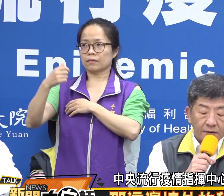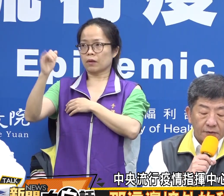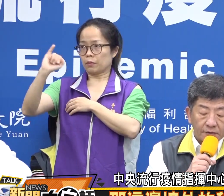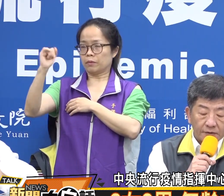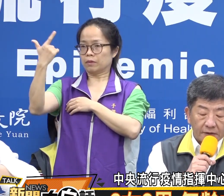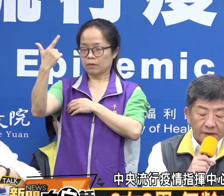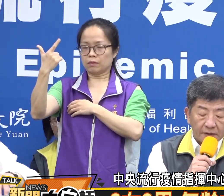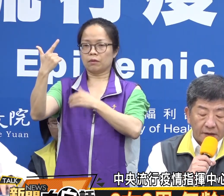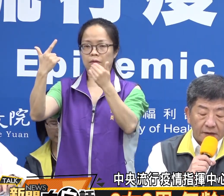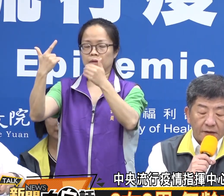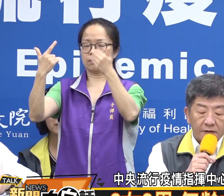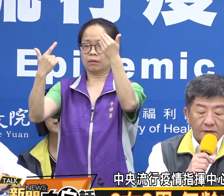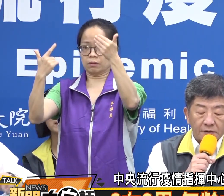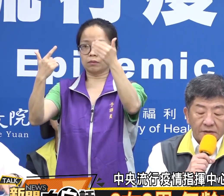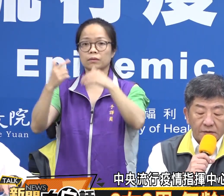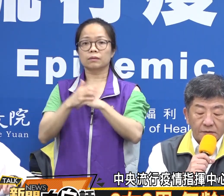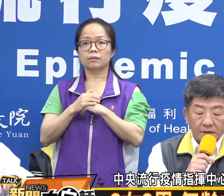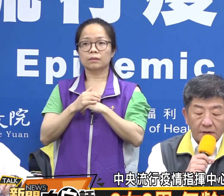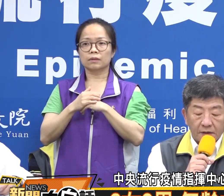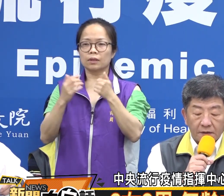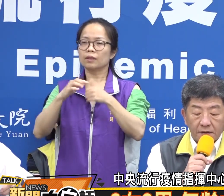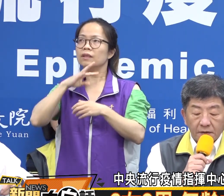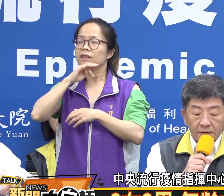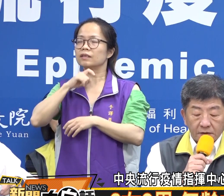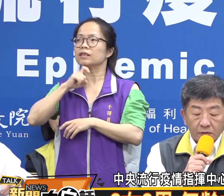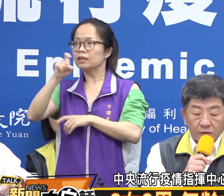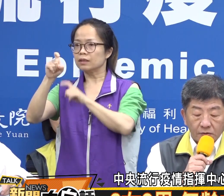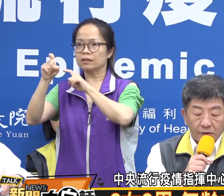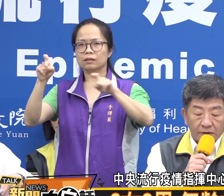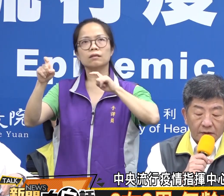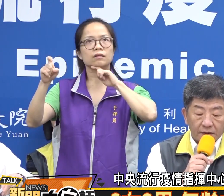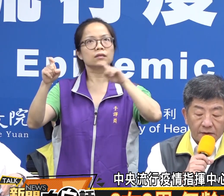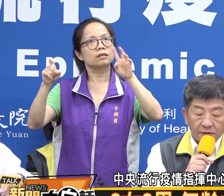6女9男，6女9男，年龄也介于